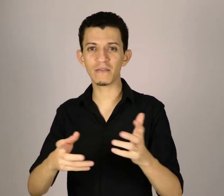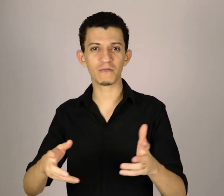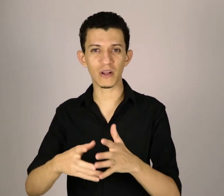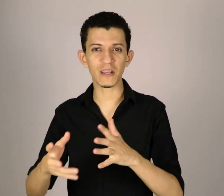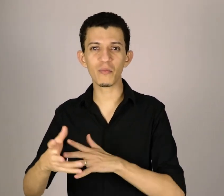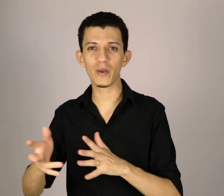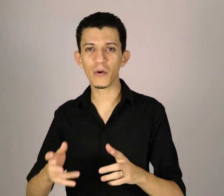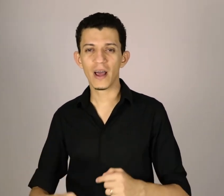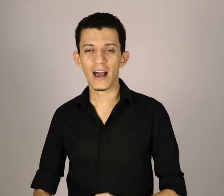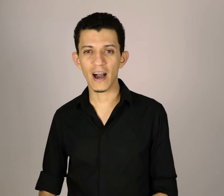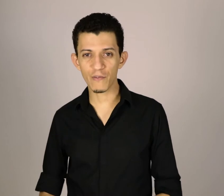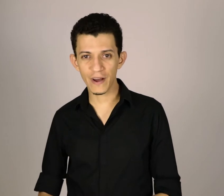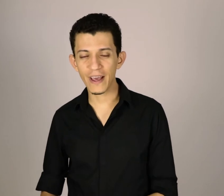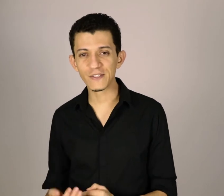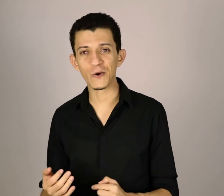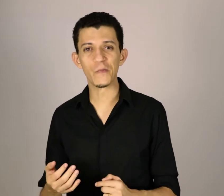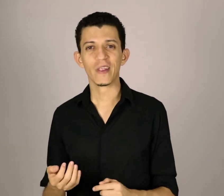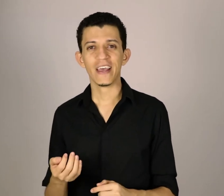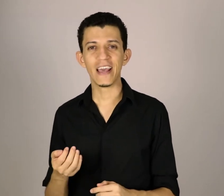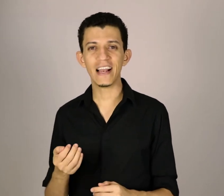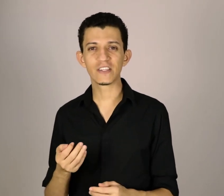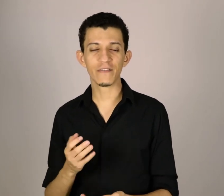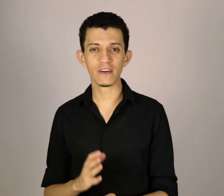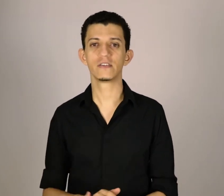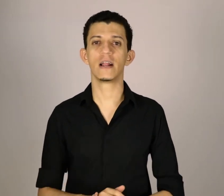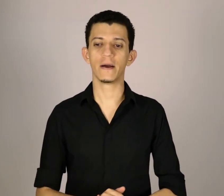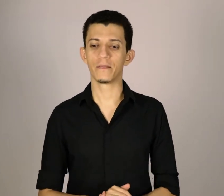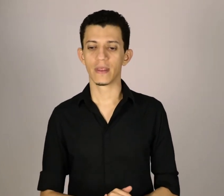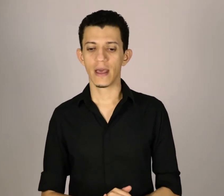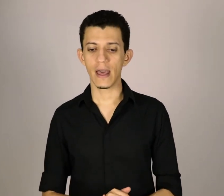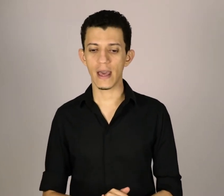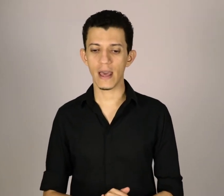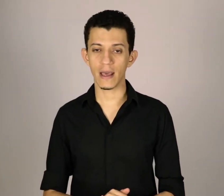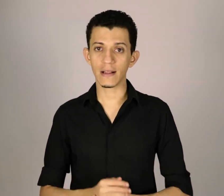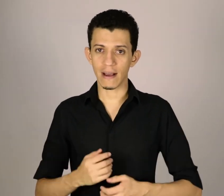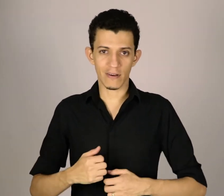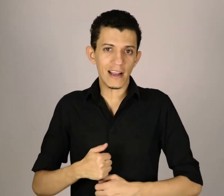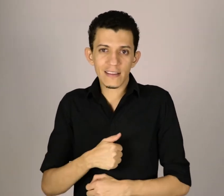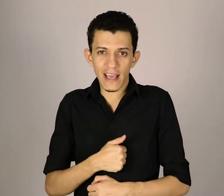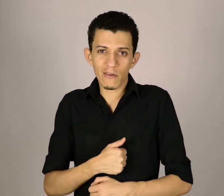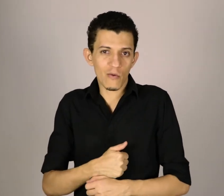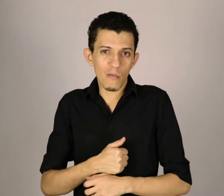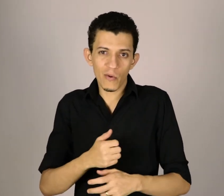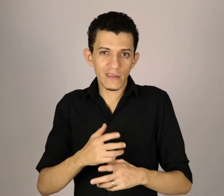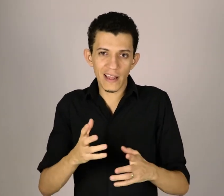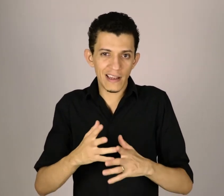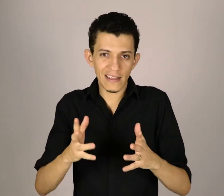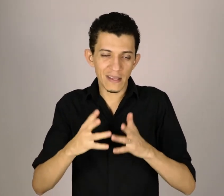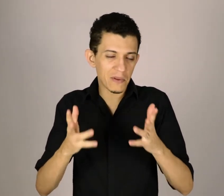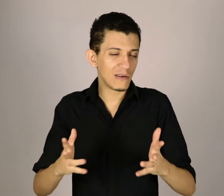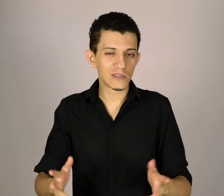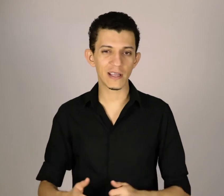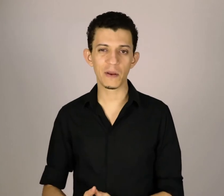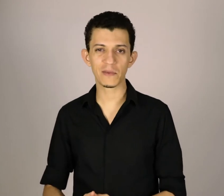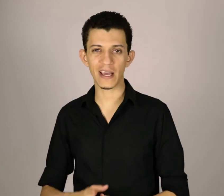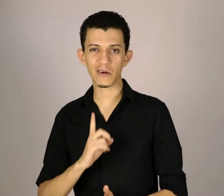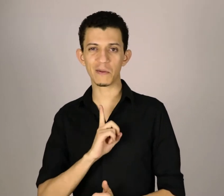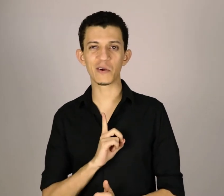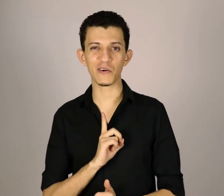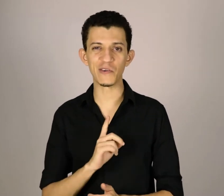não atribuiu a Alva Edison. Ele só falou assim: olha, ele estava com aquele terno comum dele, né? Sempre que ele usa aquele mesmo terno, tem um microfone